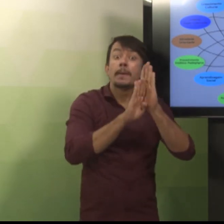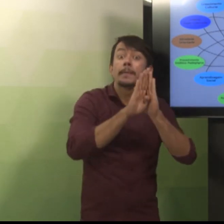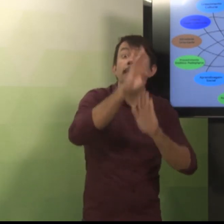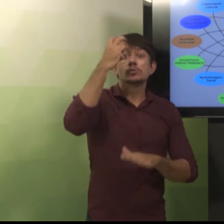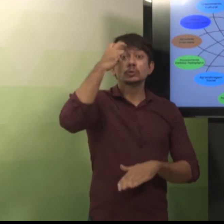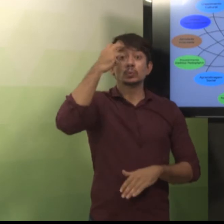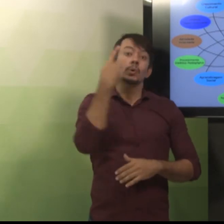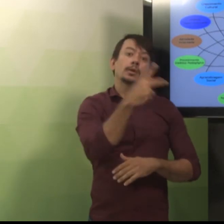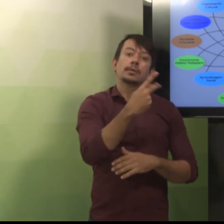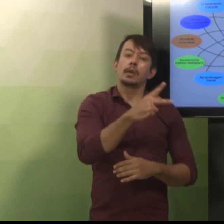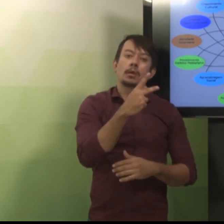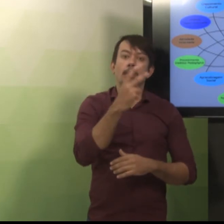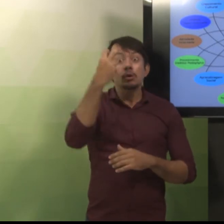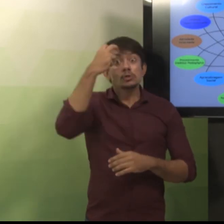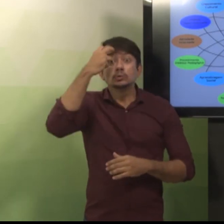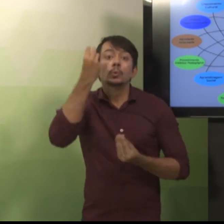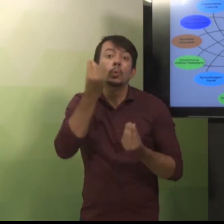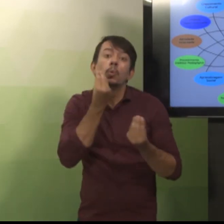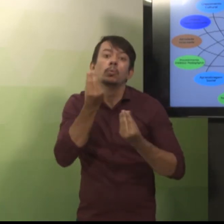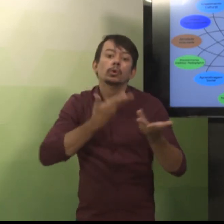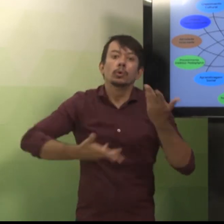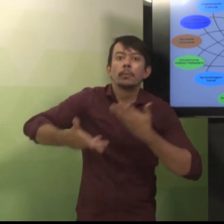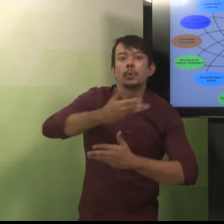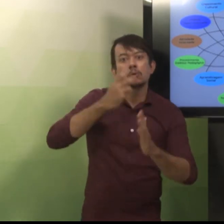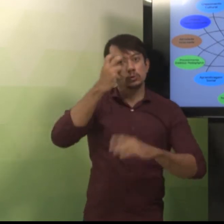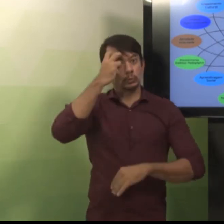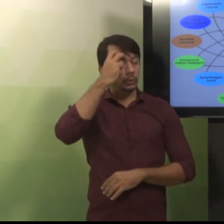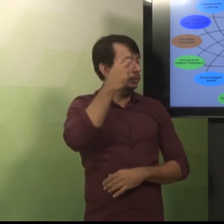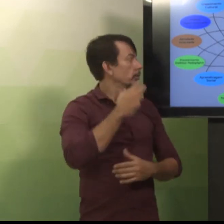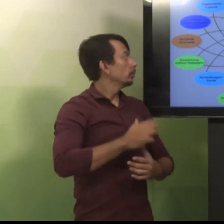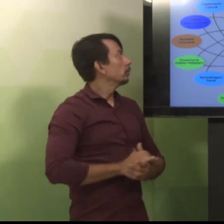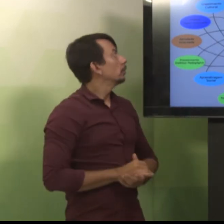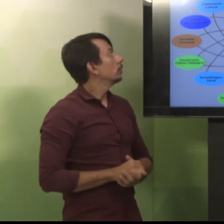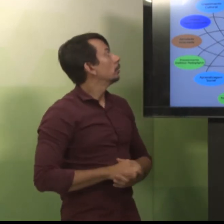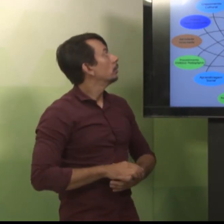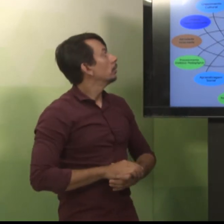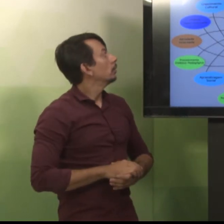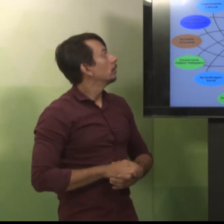assim, ele vai desenvolver, ter a sua cultura, por meio das interações.